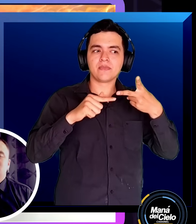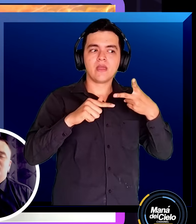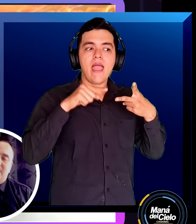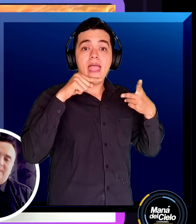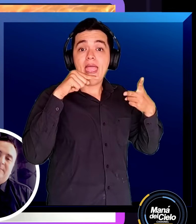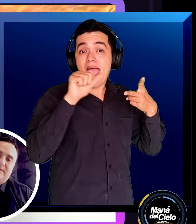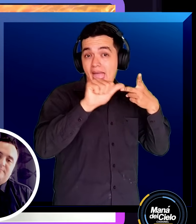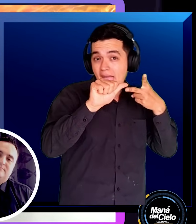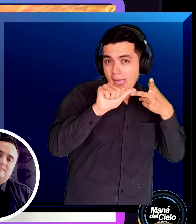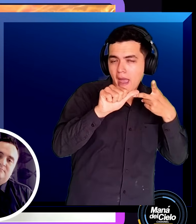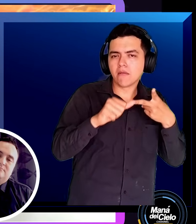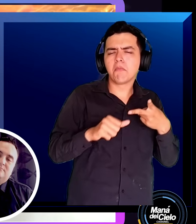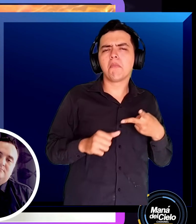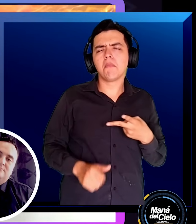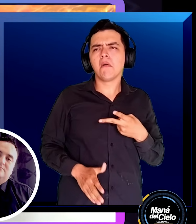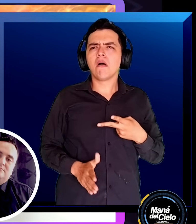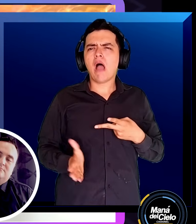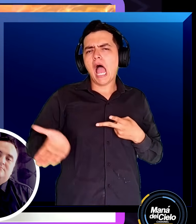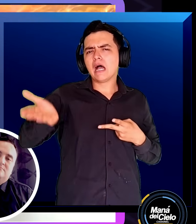mi victoria.